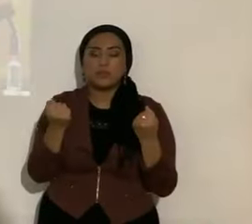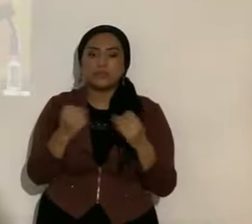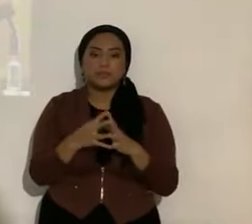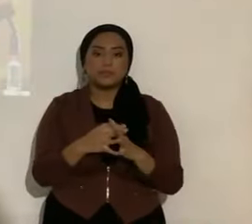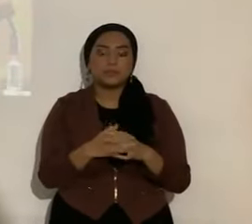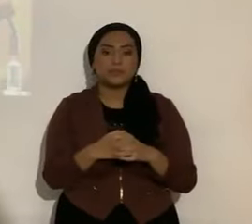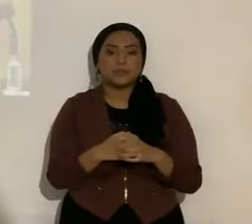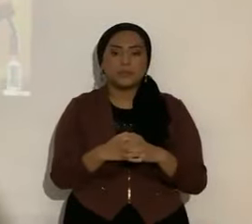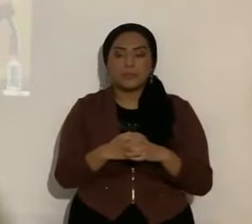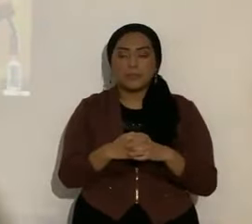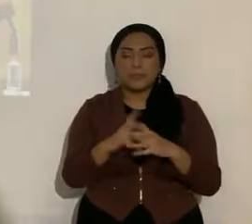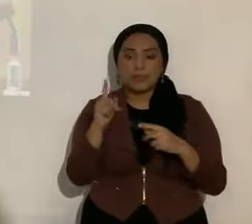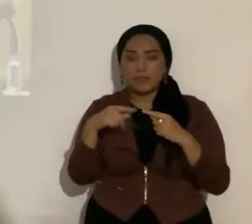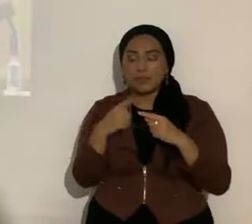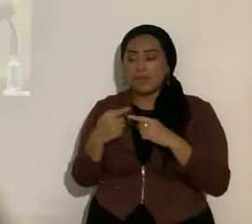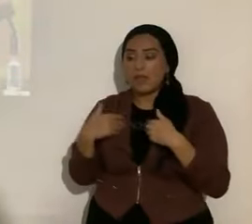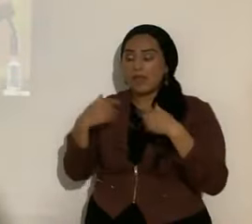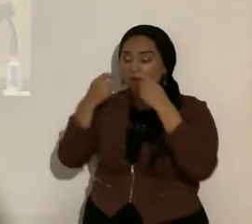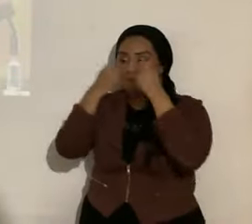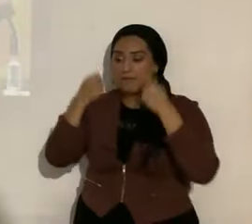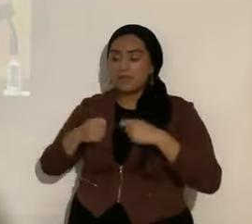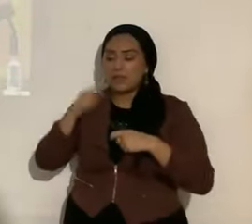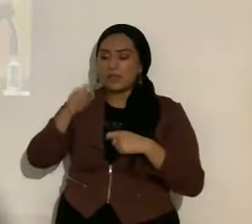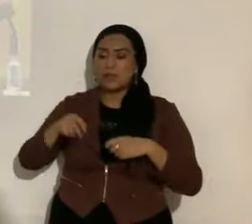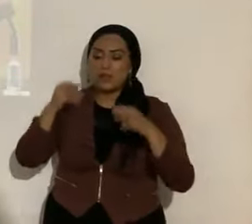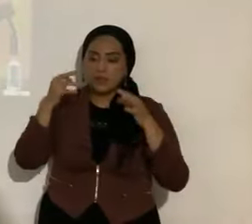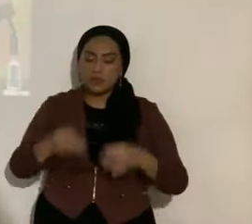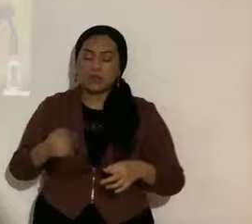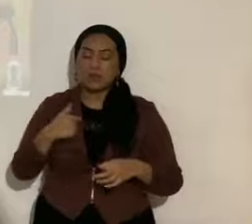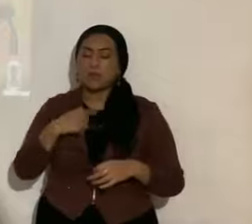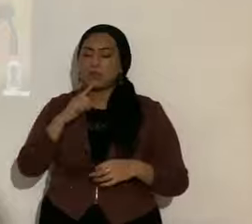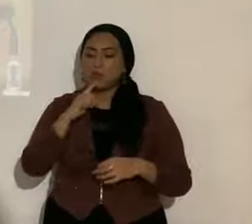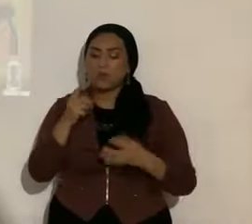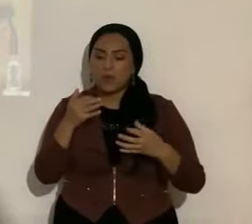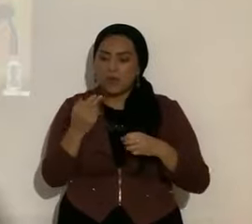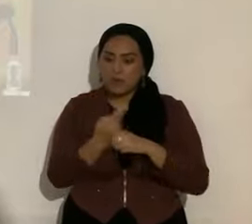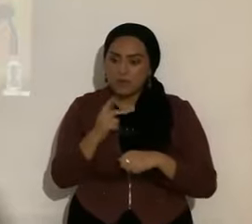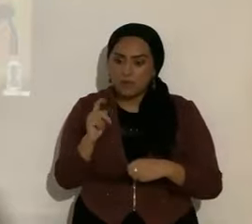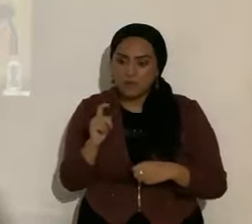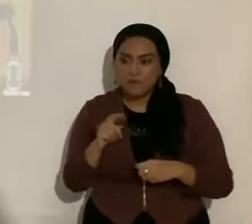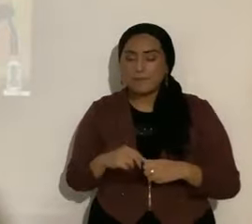Entonces, al tener el talit, él tuvo que decidir, ¿realmente me quiero poner esto?